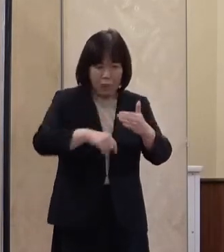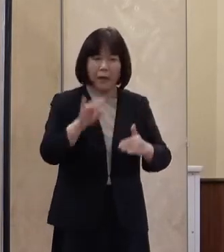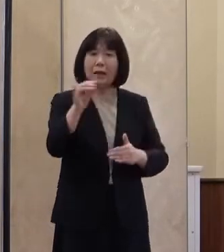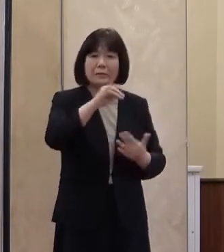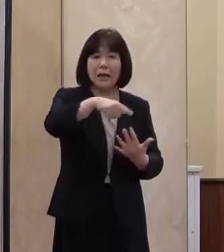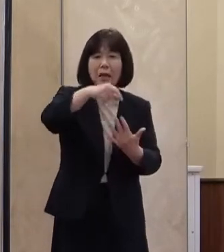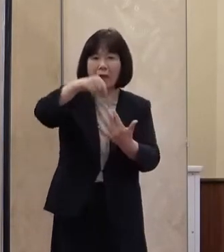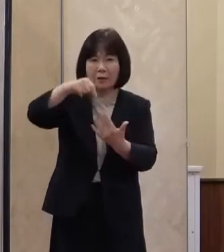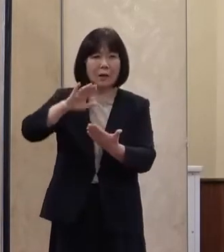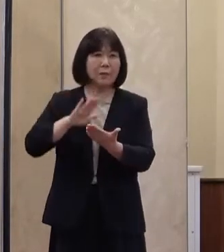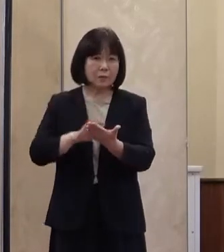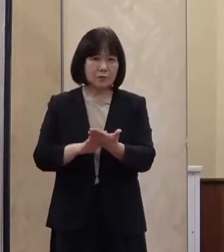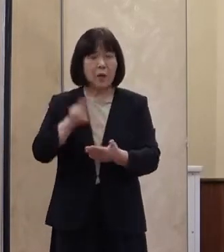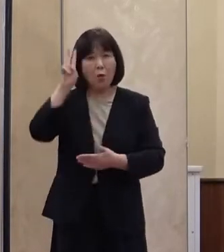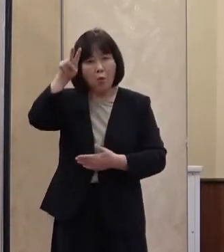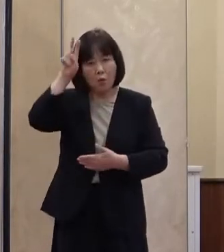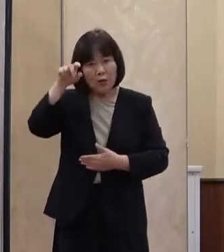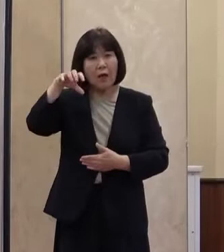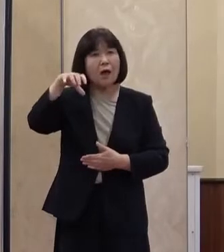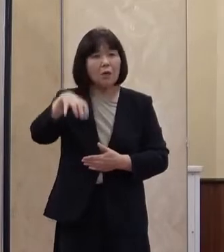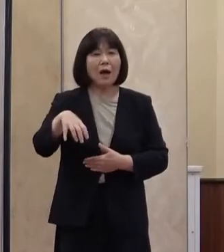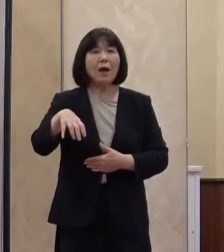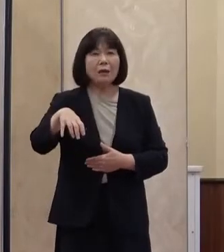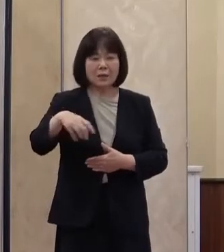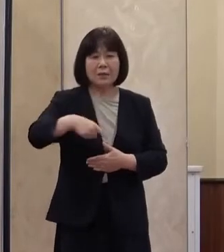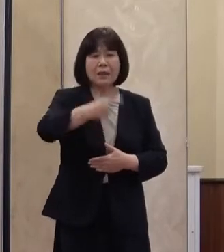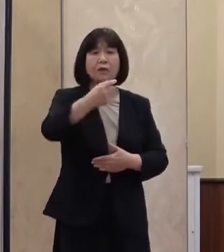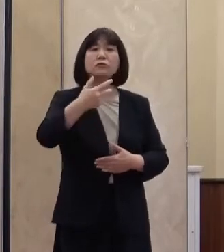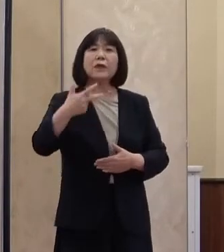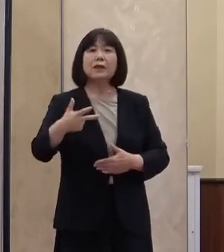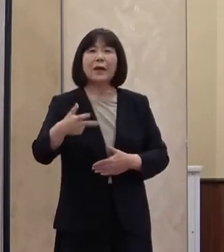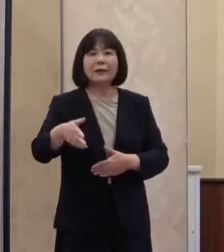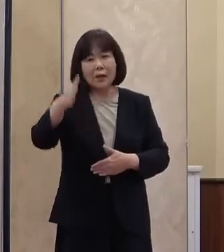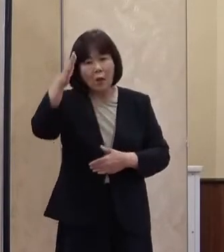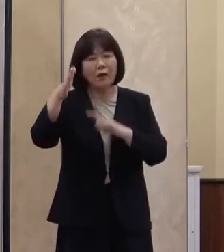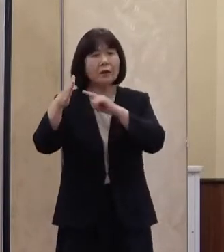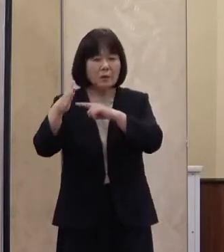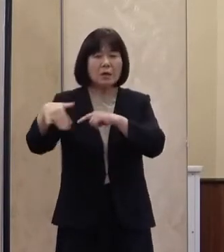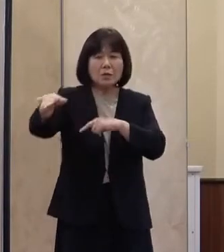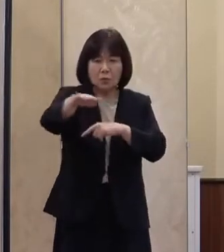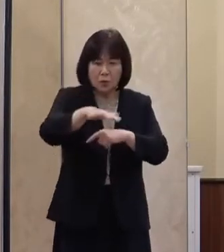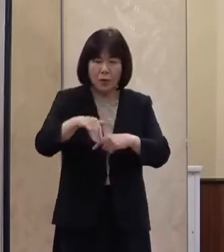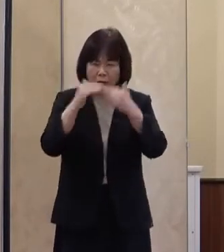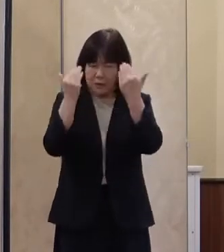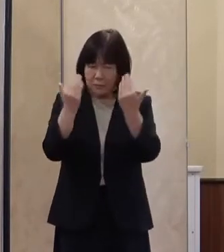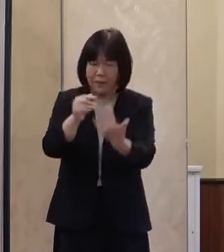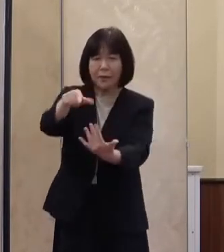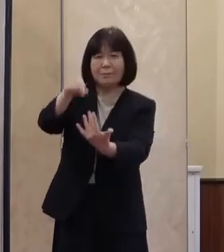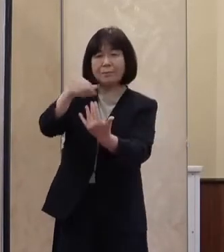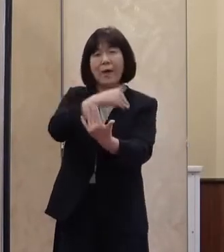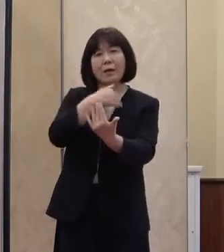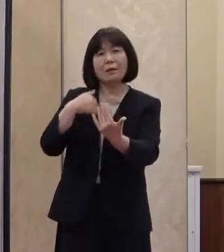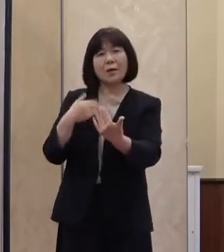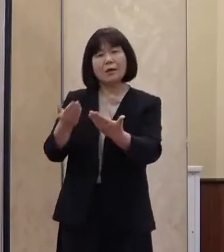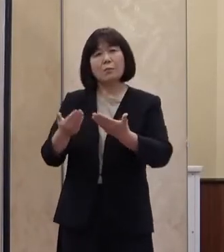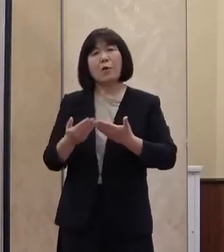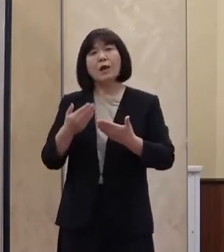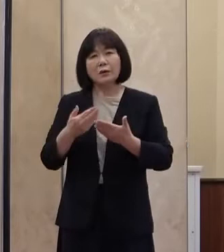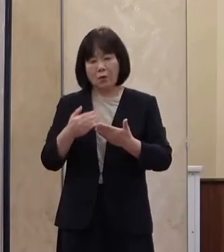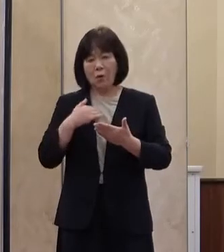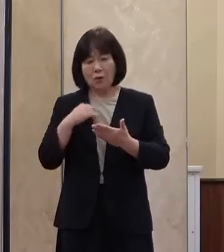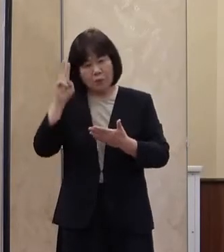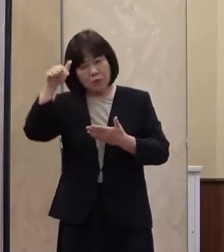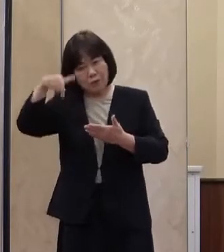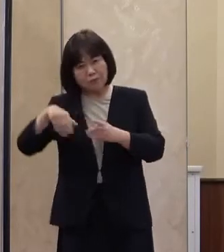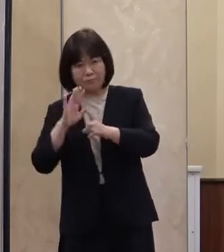採択ですので、大阪においては107件が手を挙げてくれてますので、この107件ができるだけ採用されるようにとしてもサポートをし